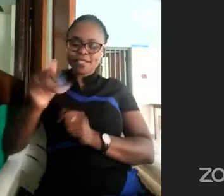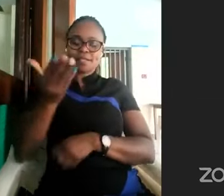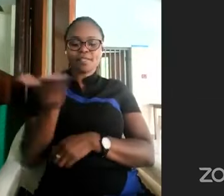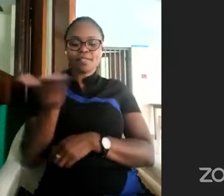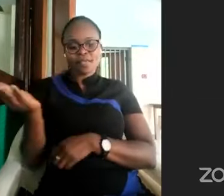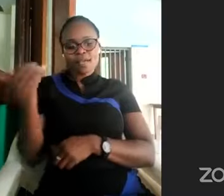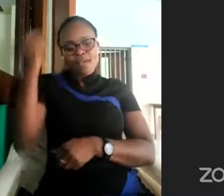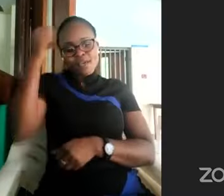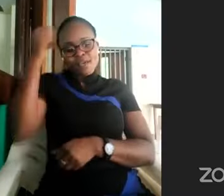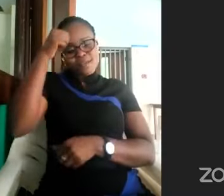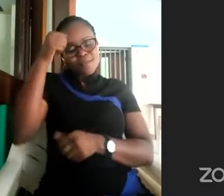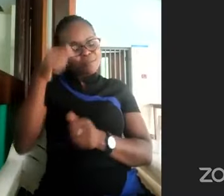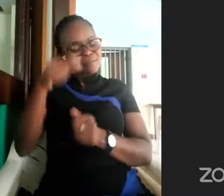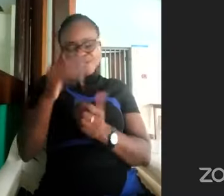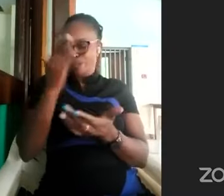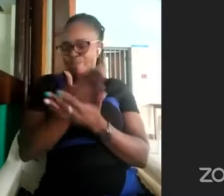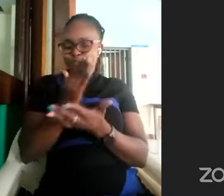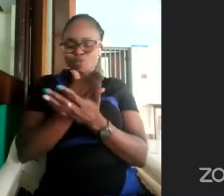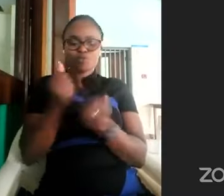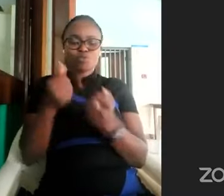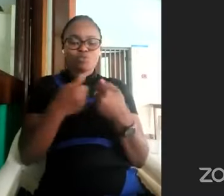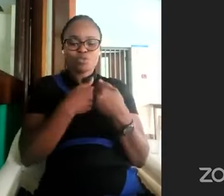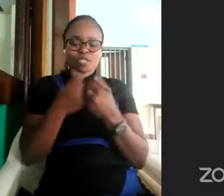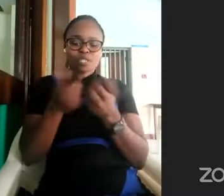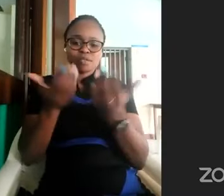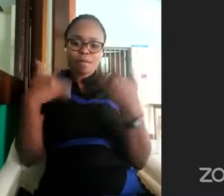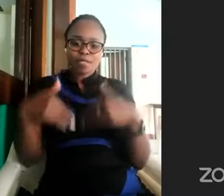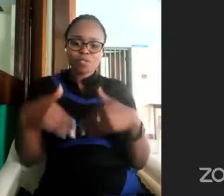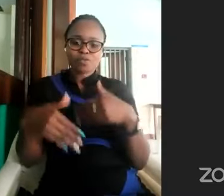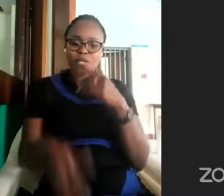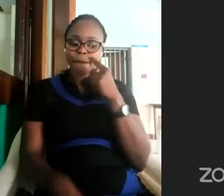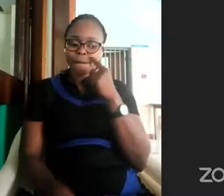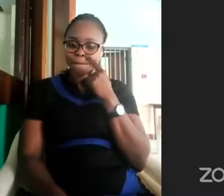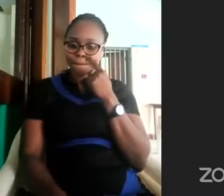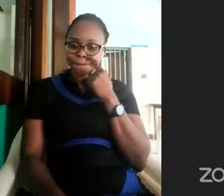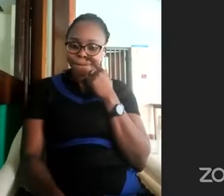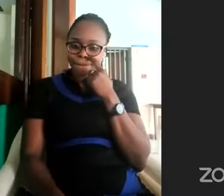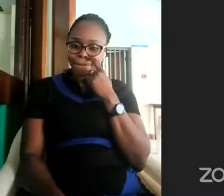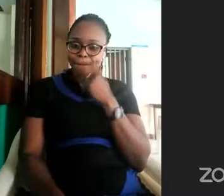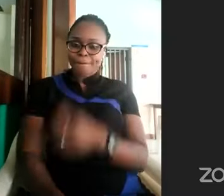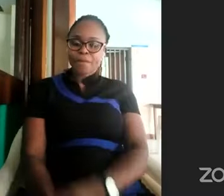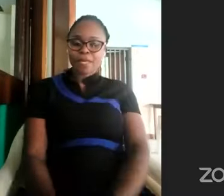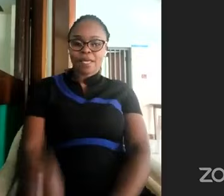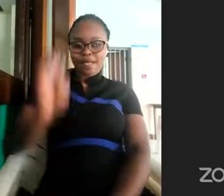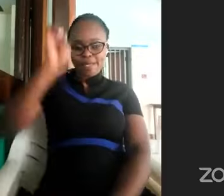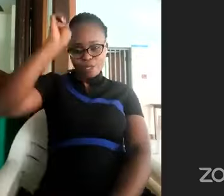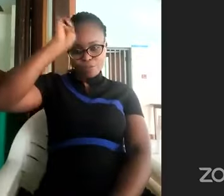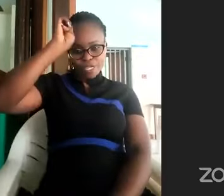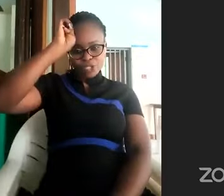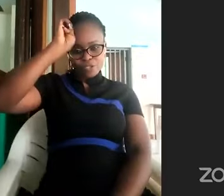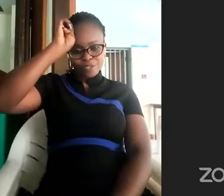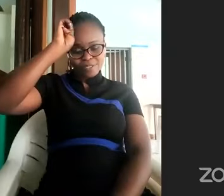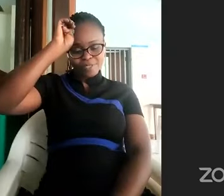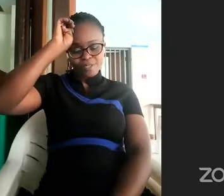imekuwa challenge. Secondly, maneno ya education, watoto walemavu, tuna mwanamke